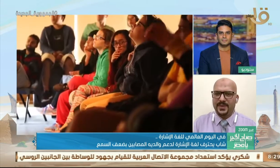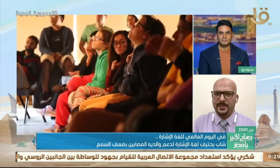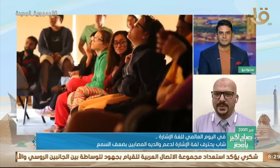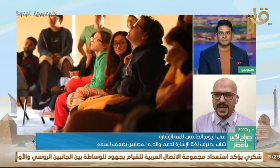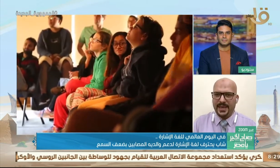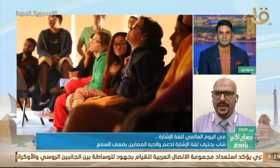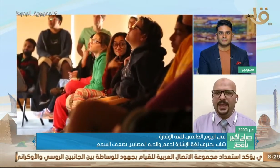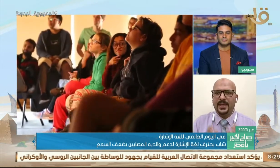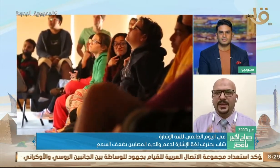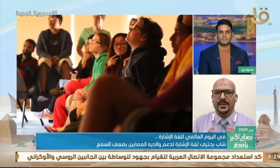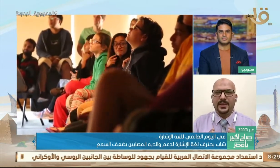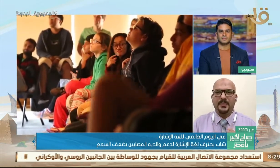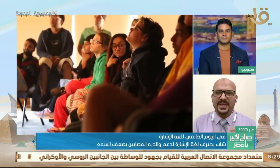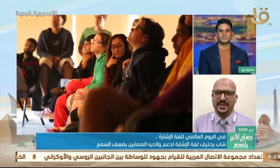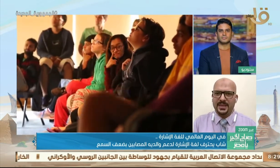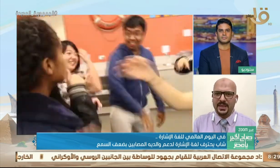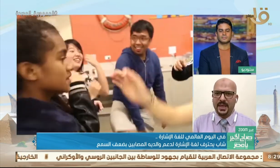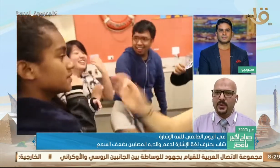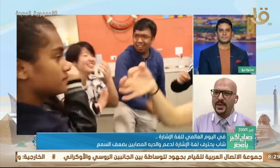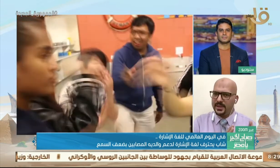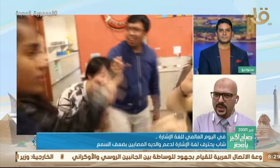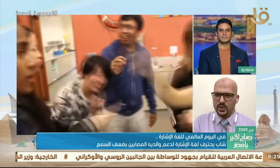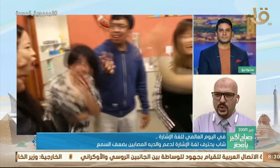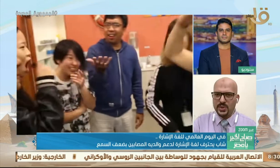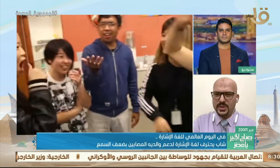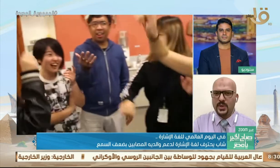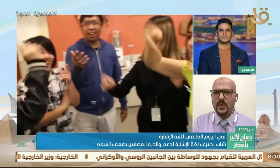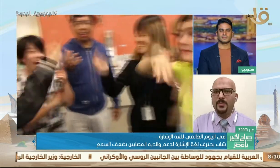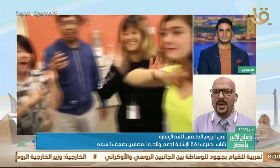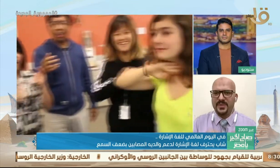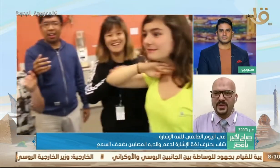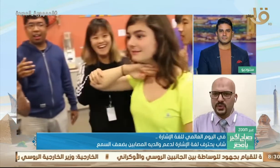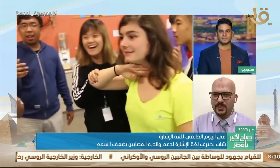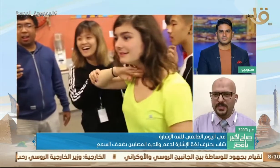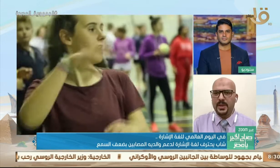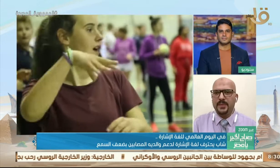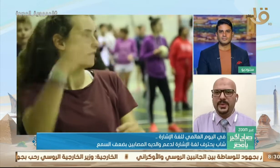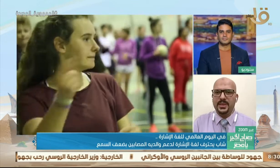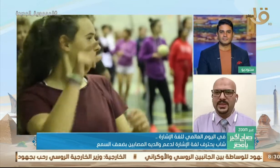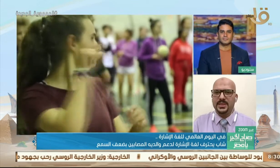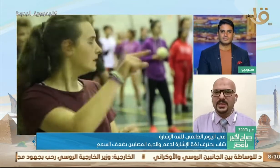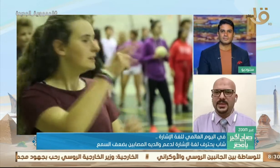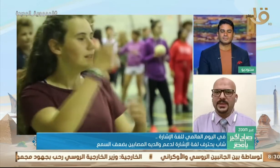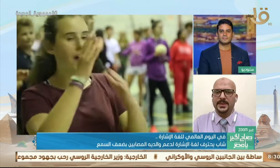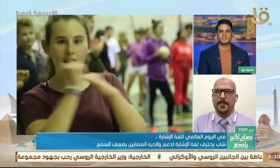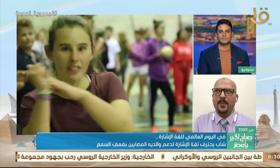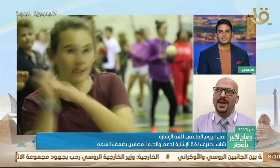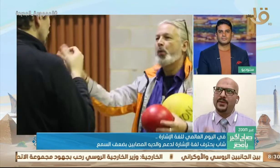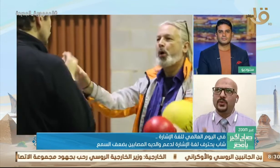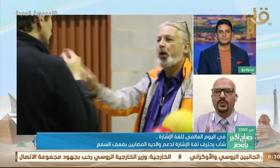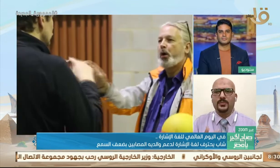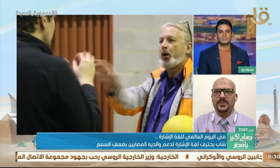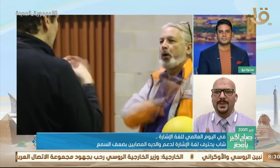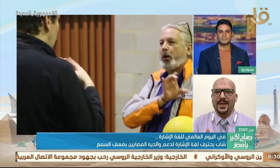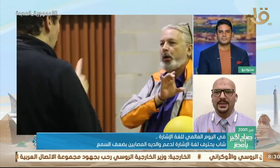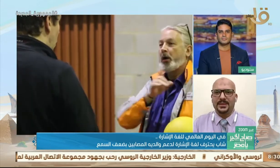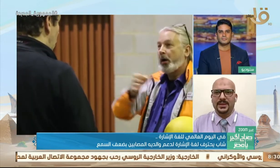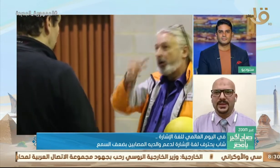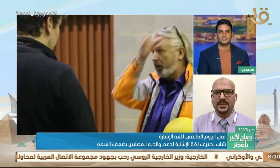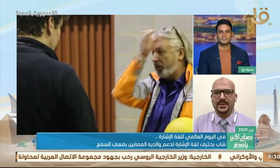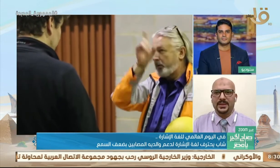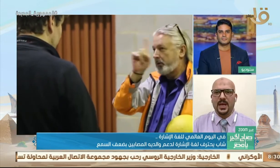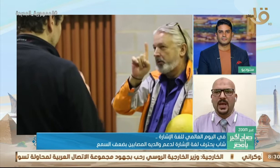اللي الفريق بتاعي من هؤلاء الاشخاص اللي هم ابناء الصم، بحيث ان هم عندهم